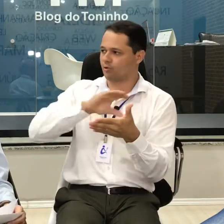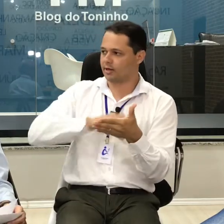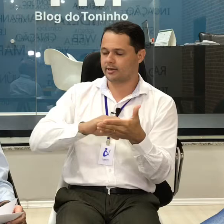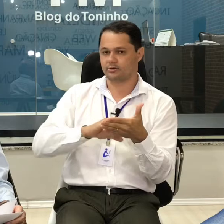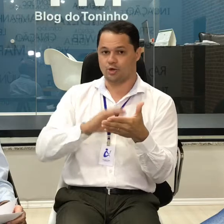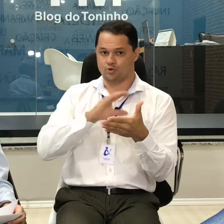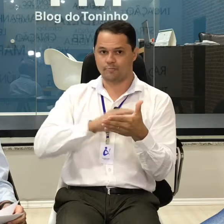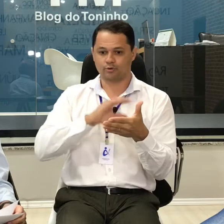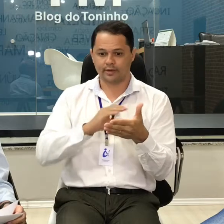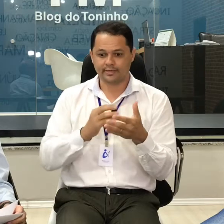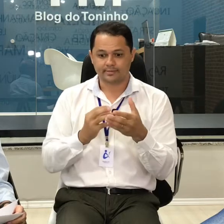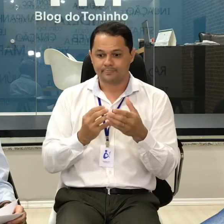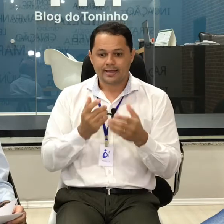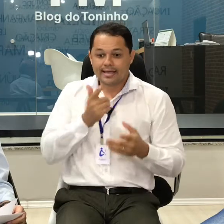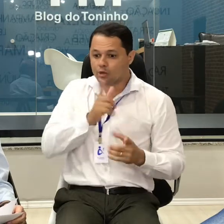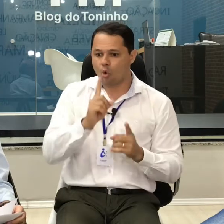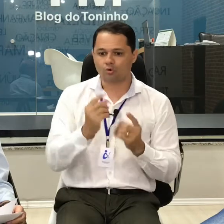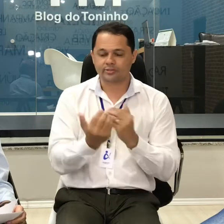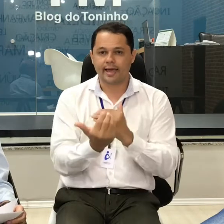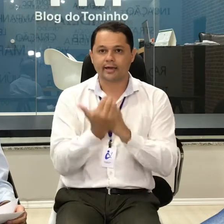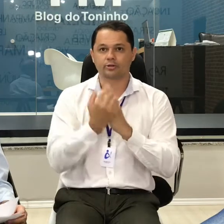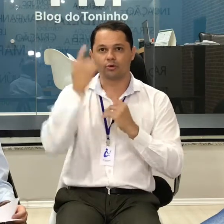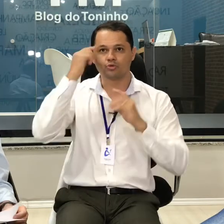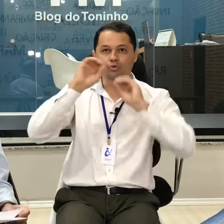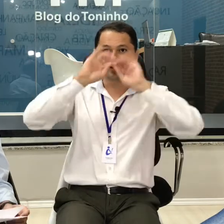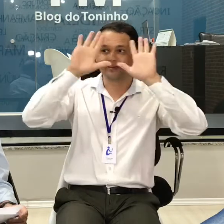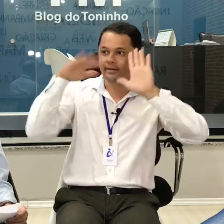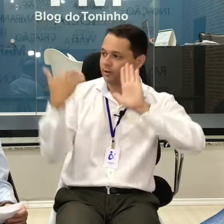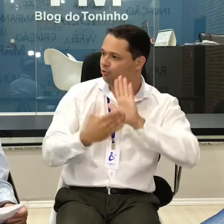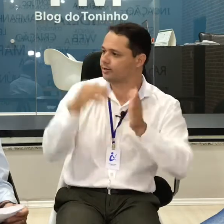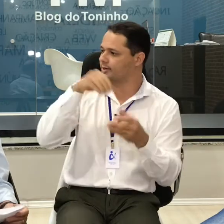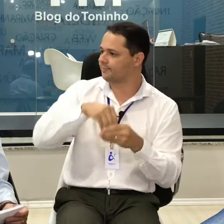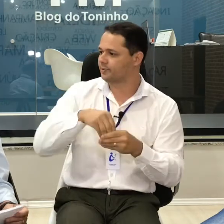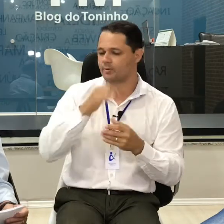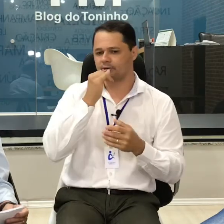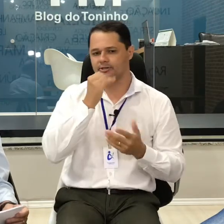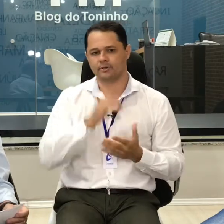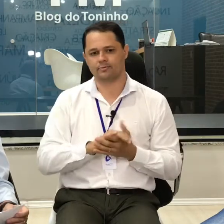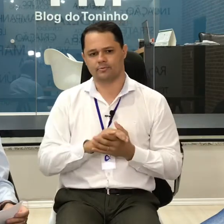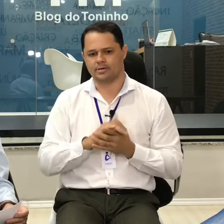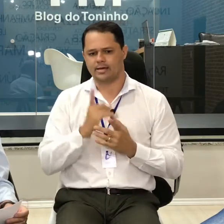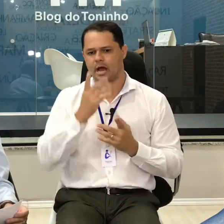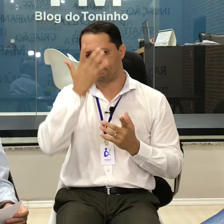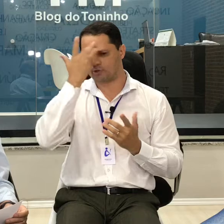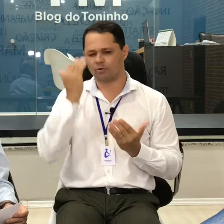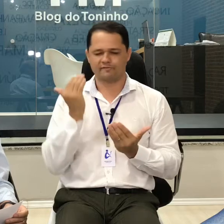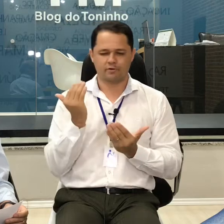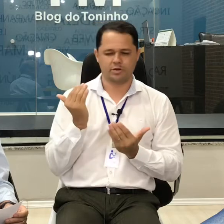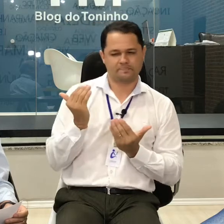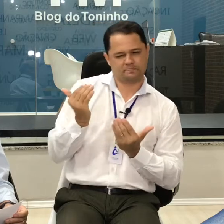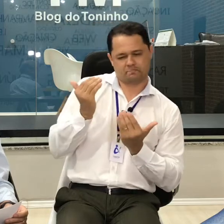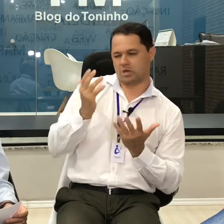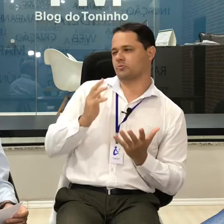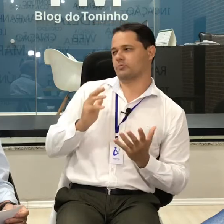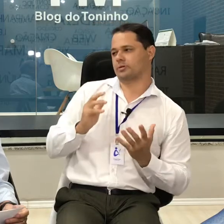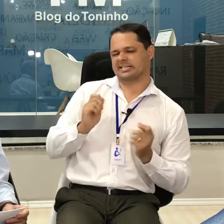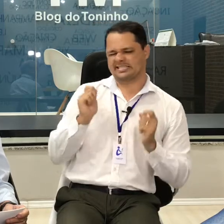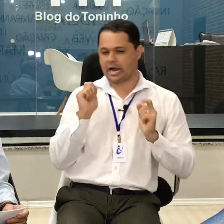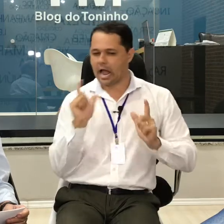português, ele não consegue ajudar o surdo a entender tudo que está ali. Por exemplo, a pessoa foi meio